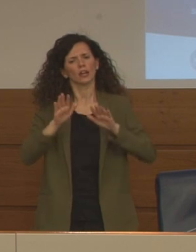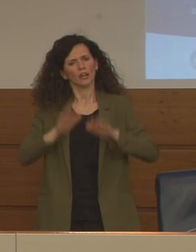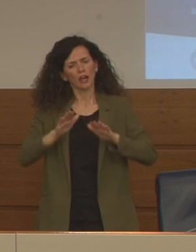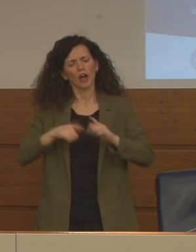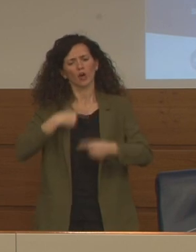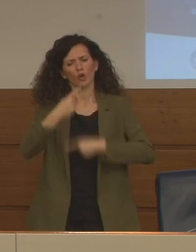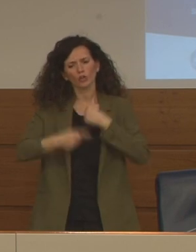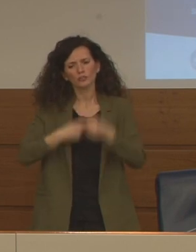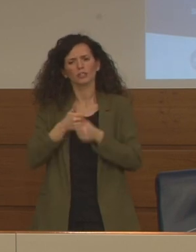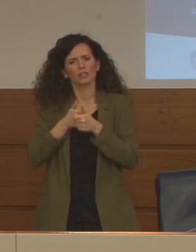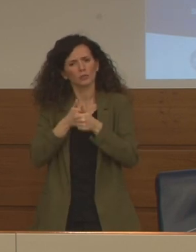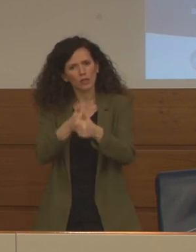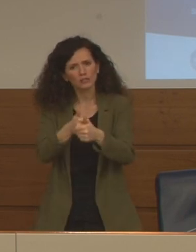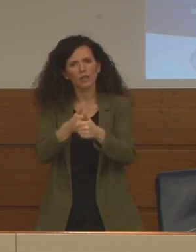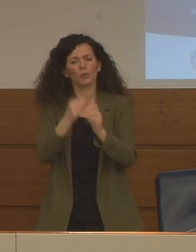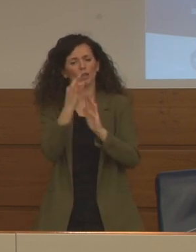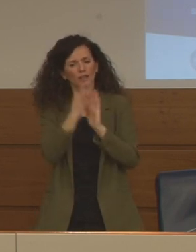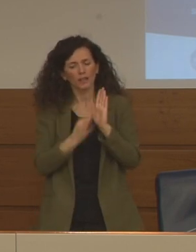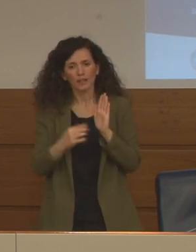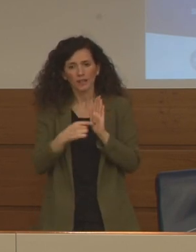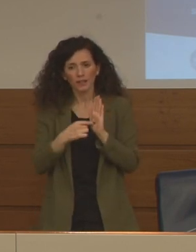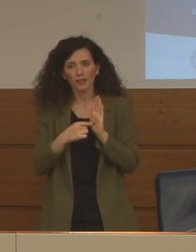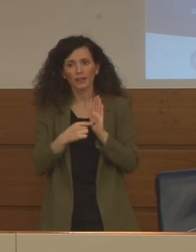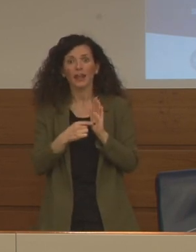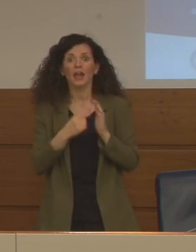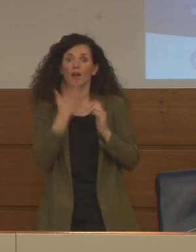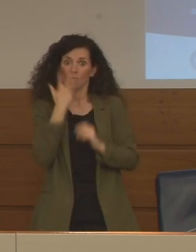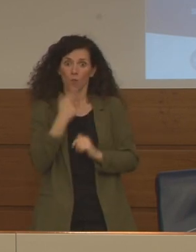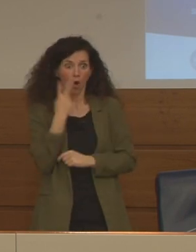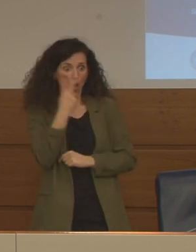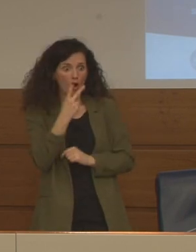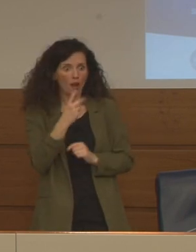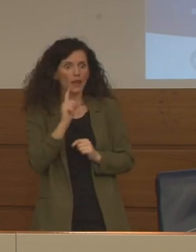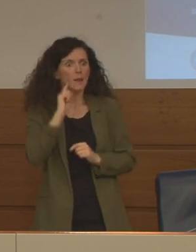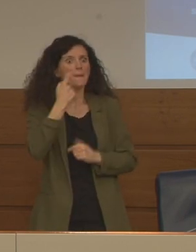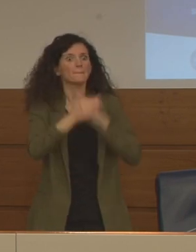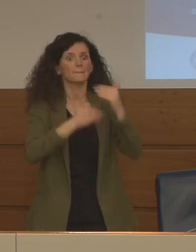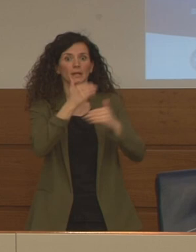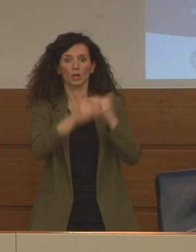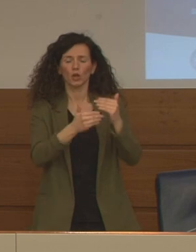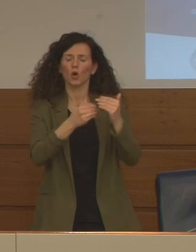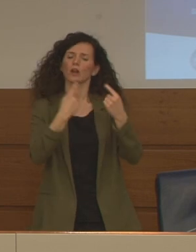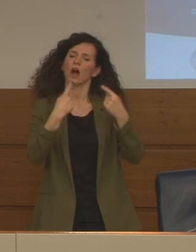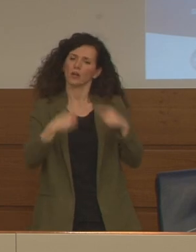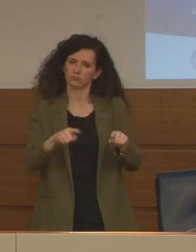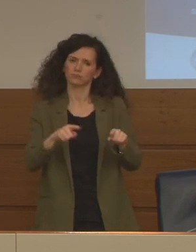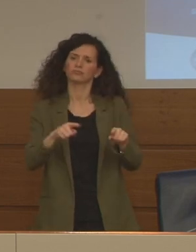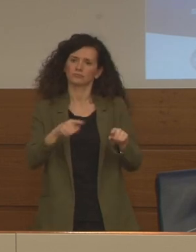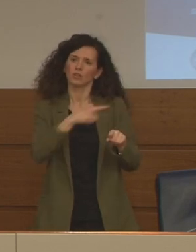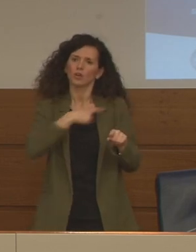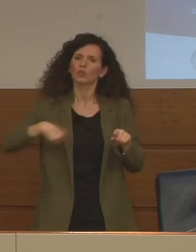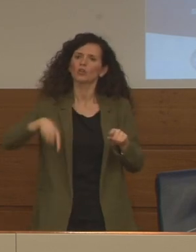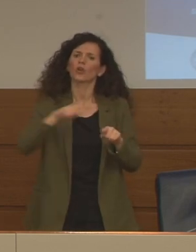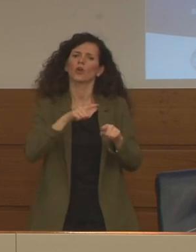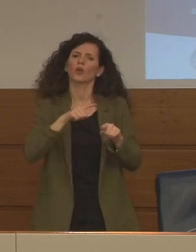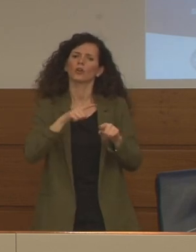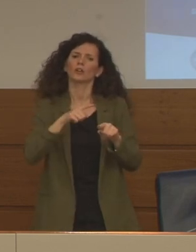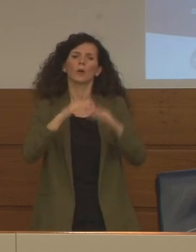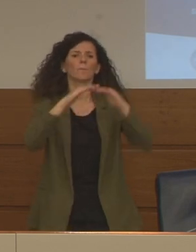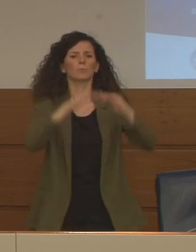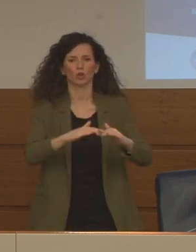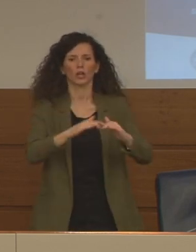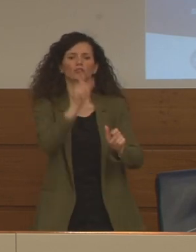vogliamo verificare degli effetti e se vogliamo veramente e questo è secondo messaggio fare in modo di proteggere le nostre